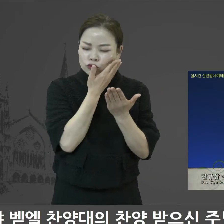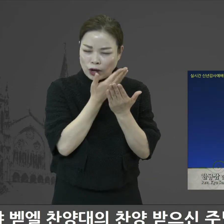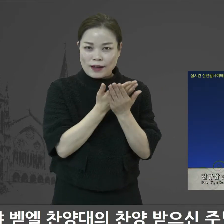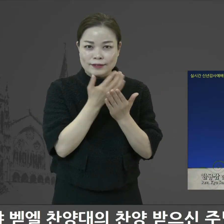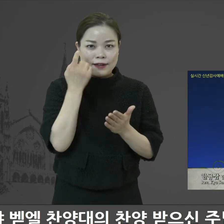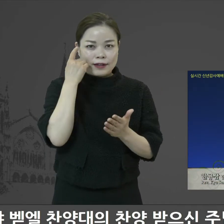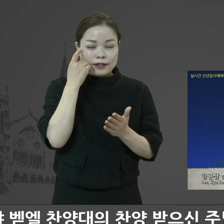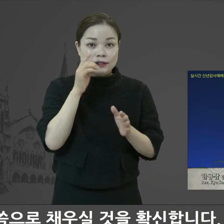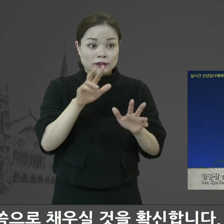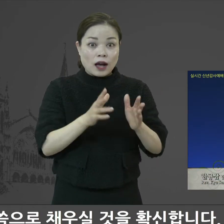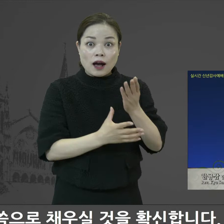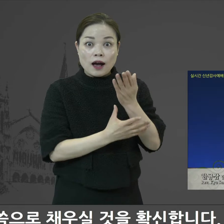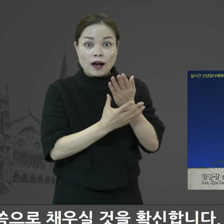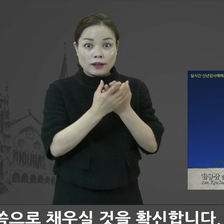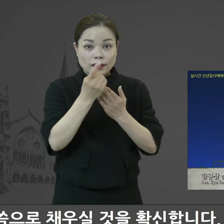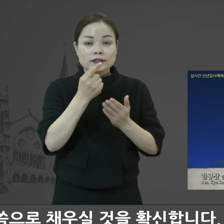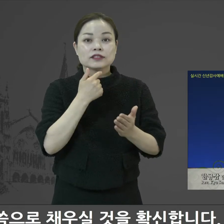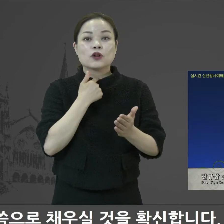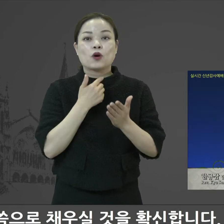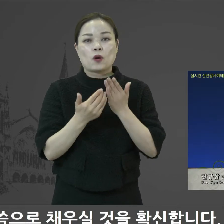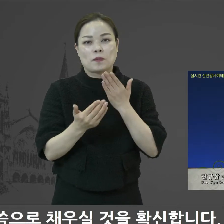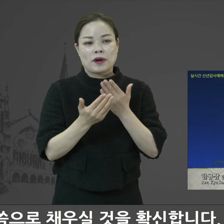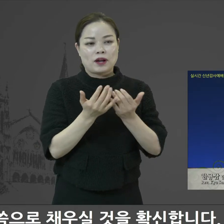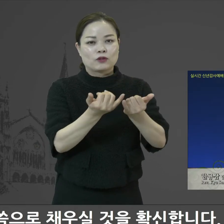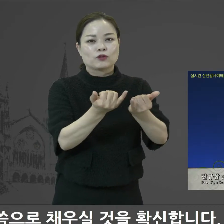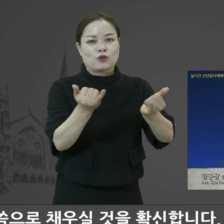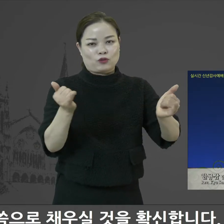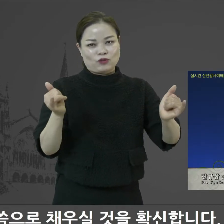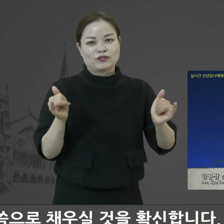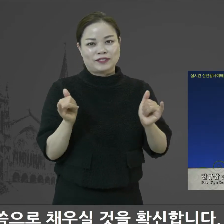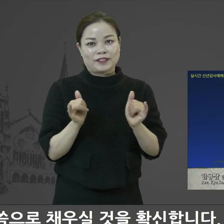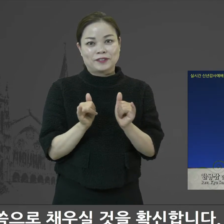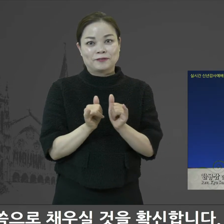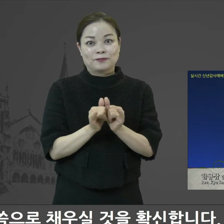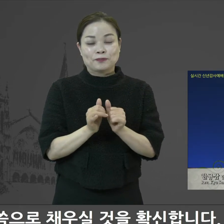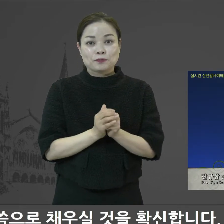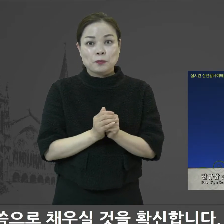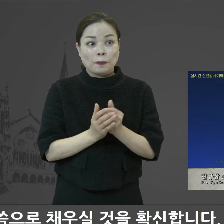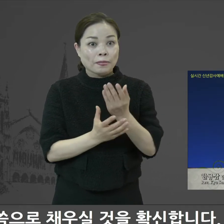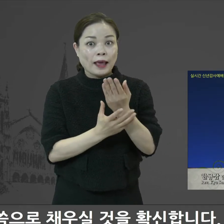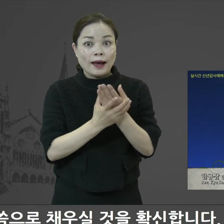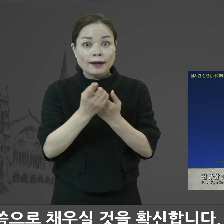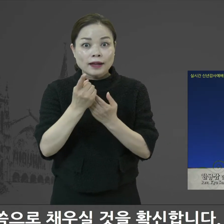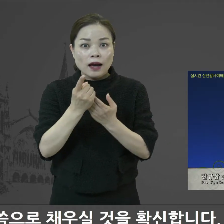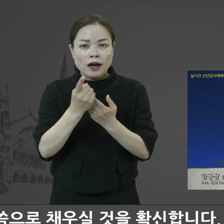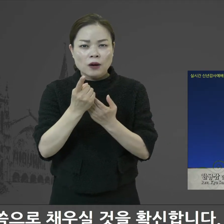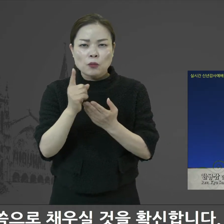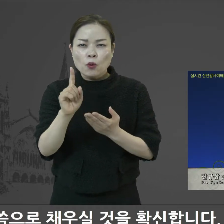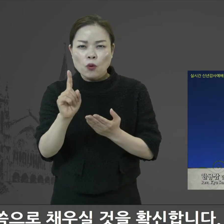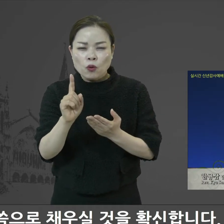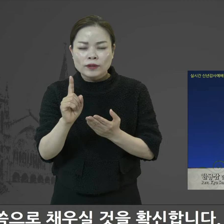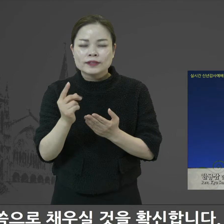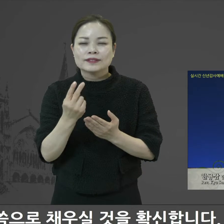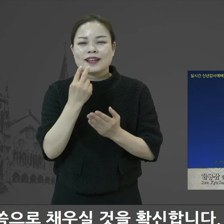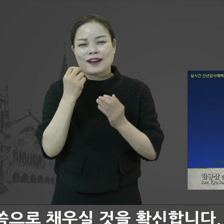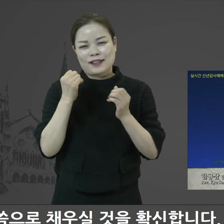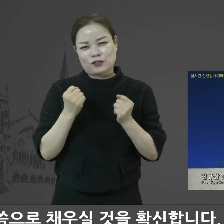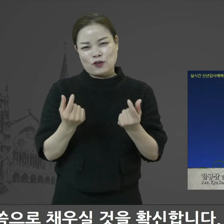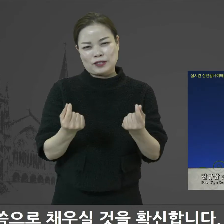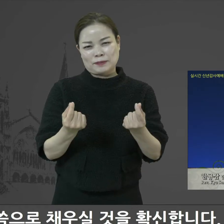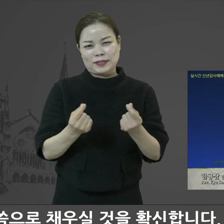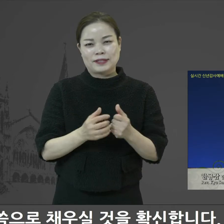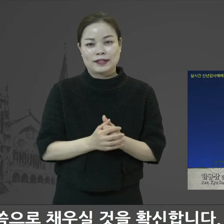실제로 하나됨을 경험하는 공동체입니다. 하나가 된다는 것은 살아있다는